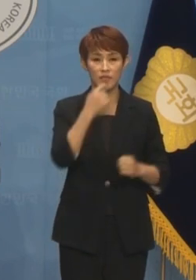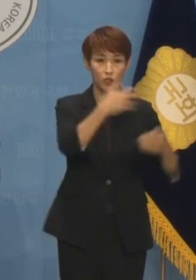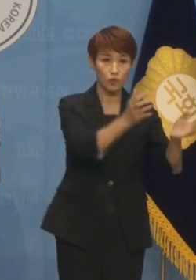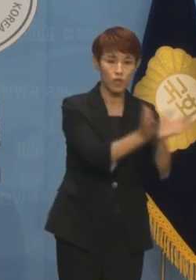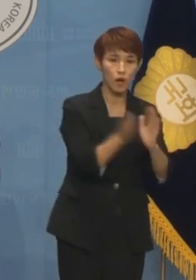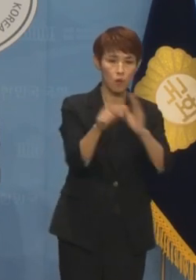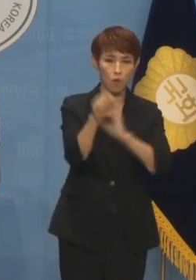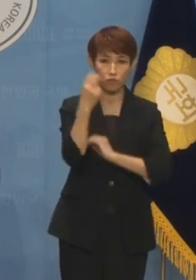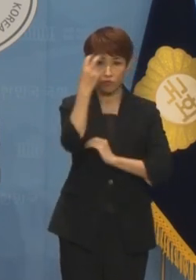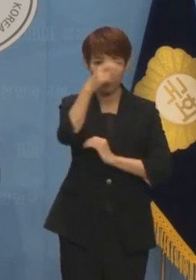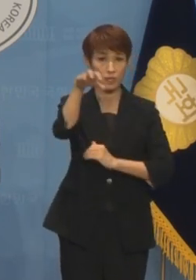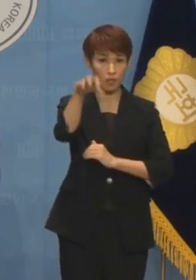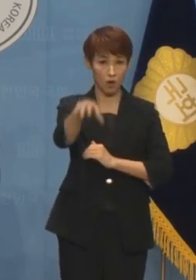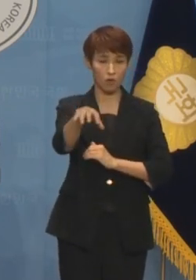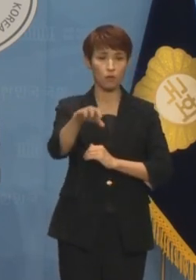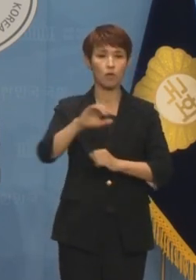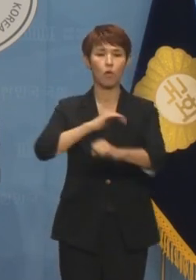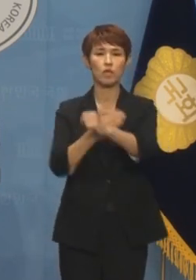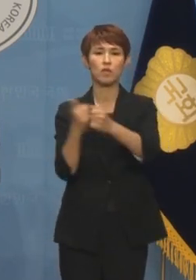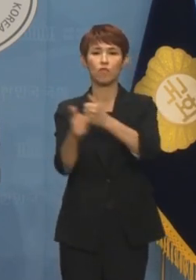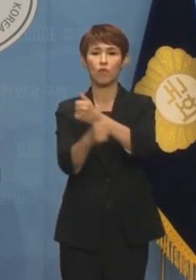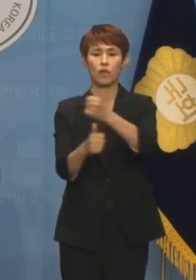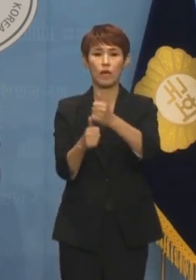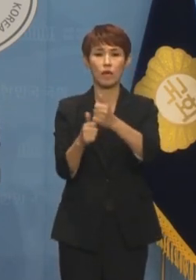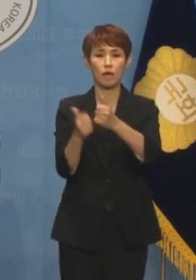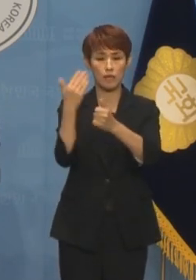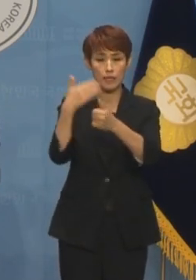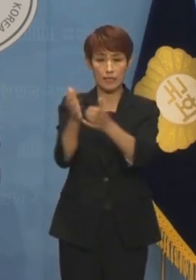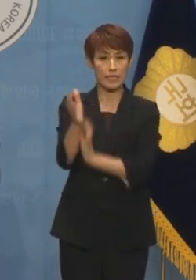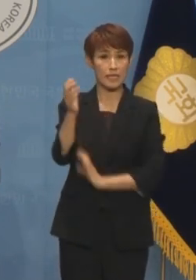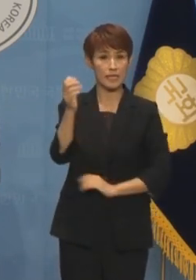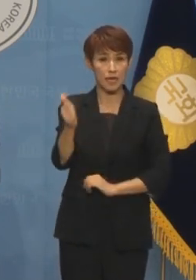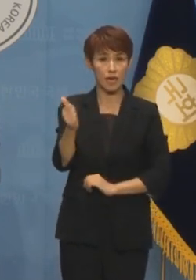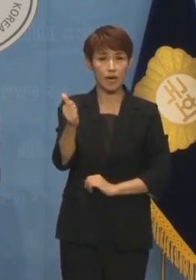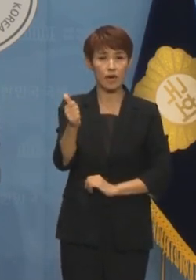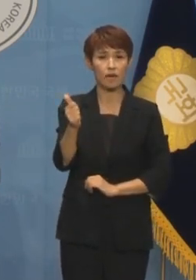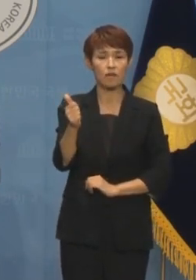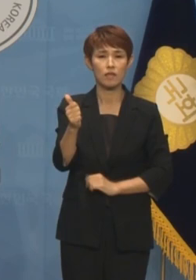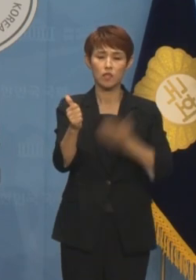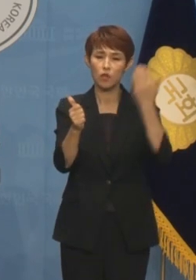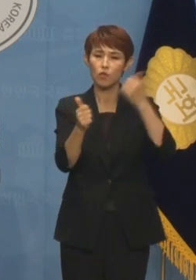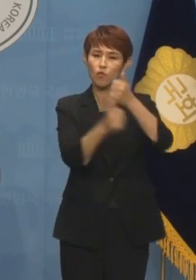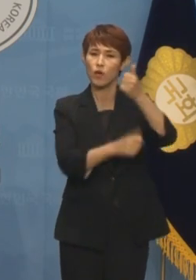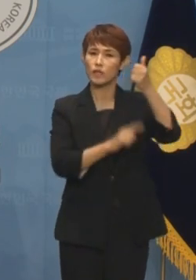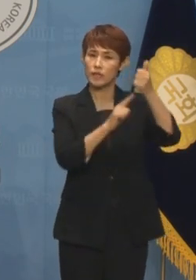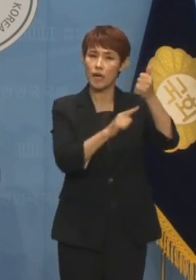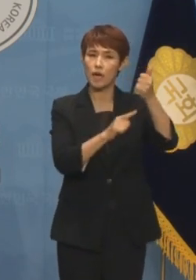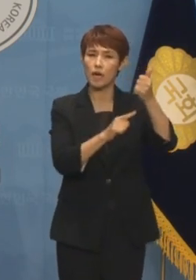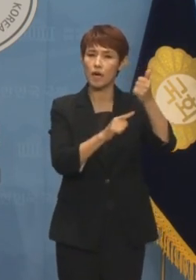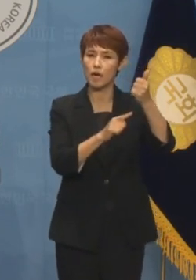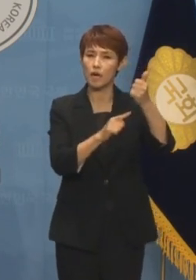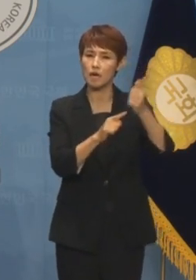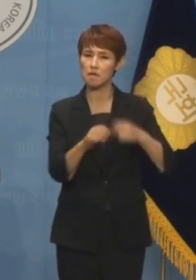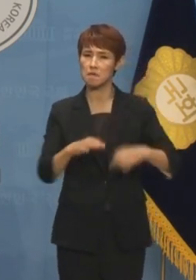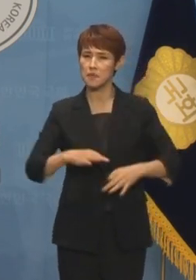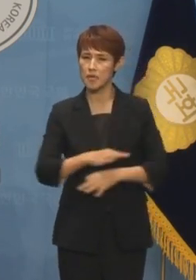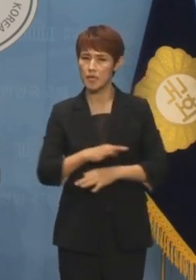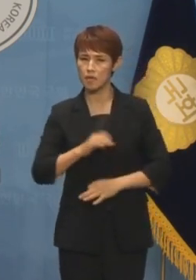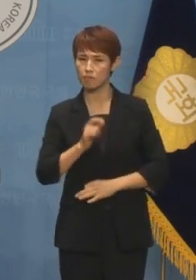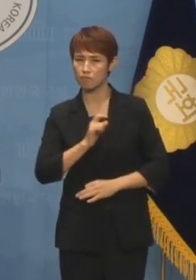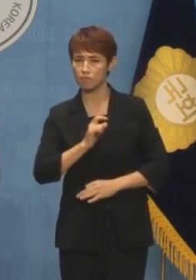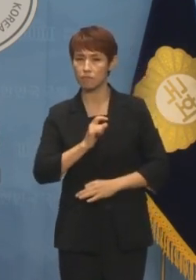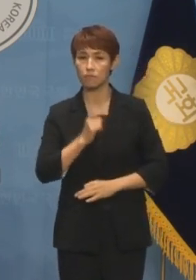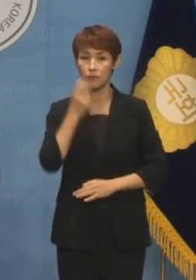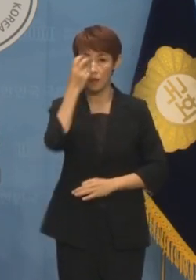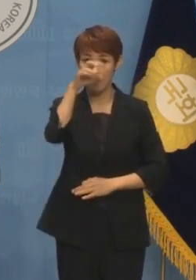공수처는 건의위원회 전 기조실장이 전현희 전 건의위원장 비위 의혹을